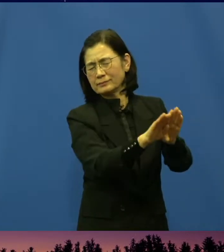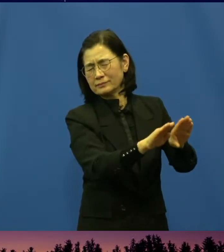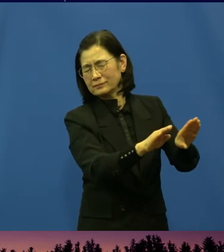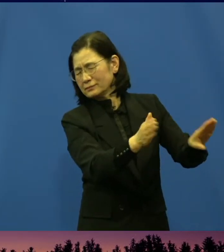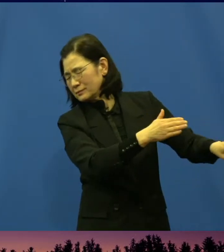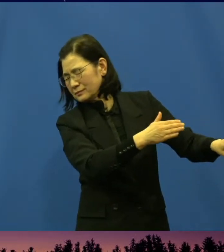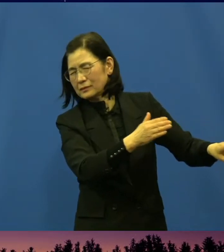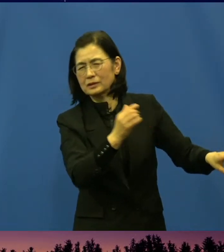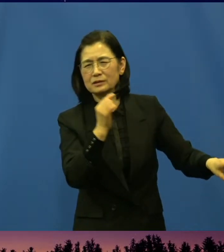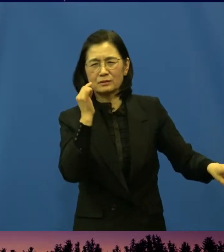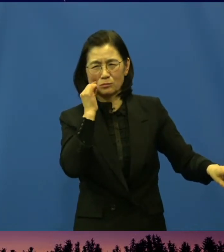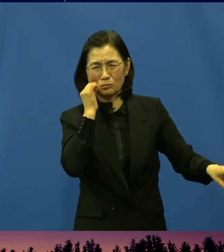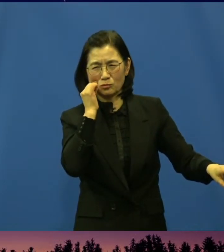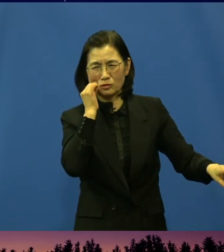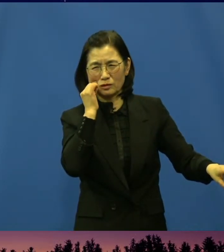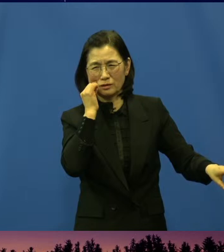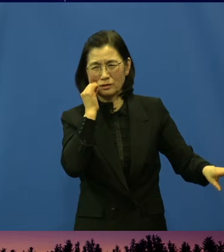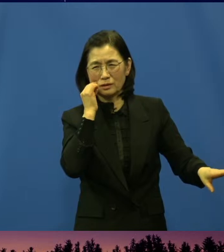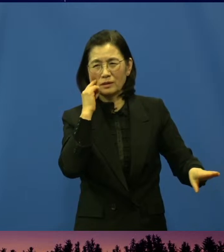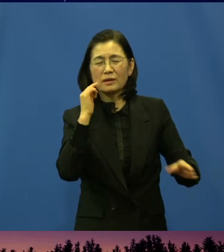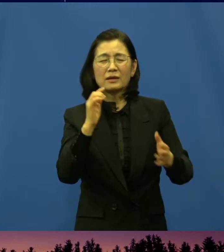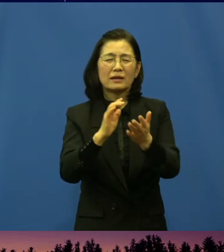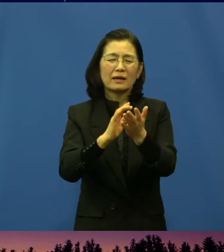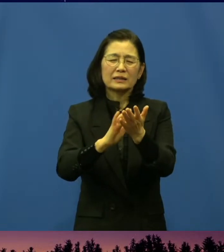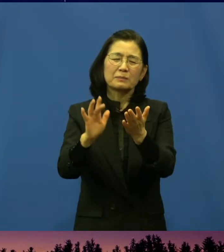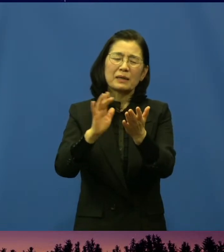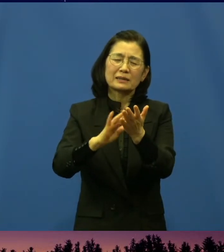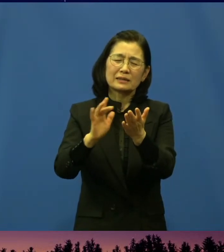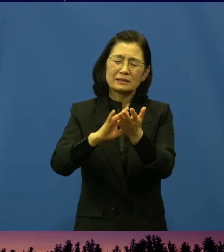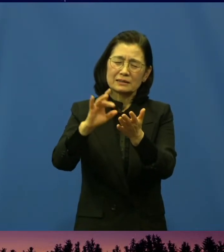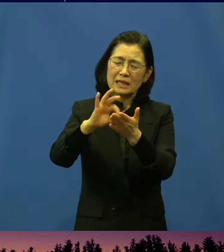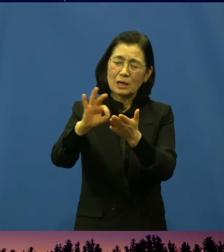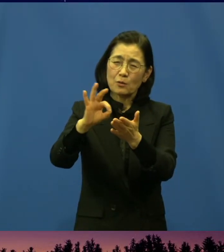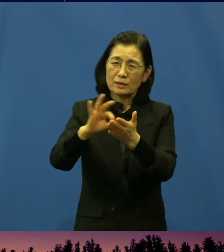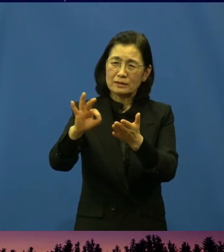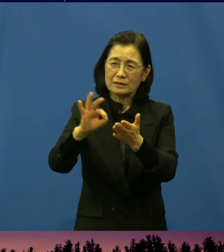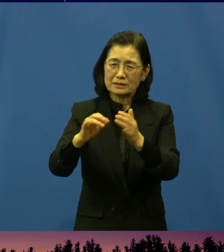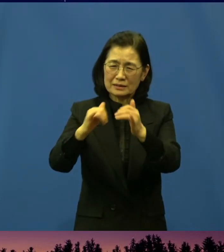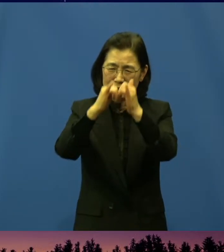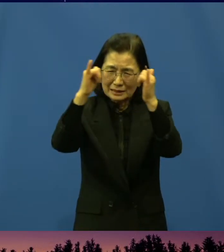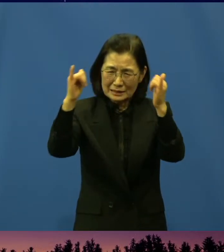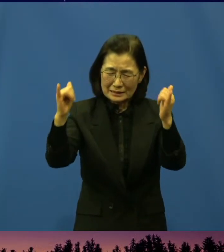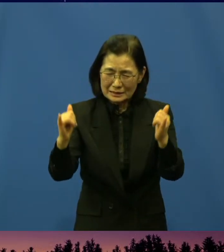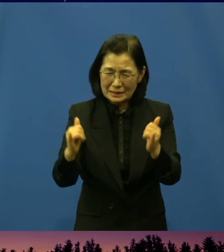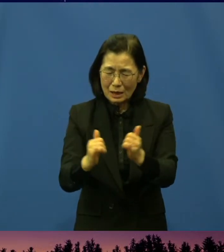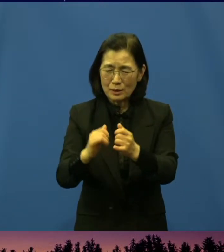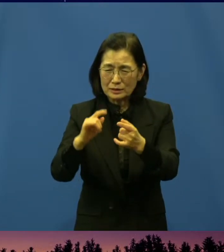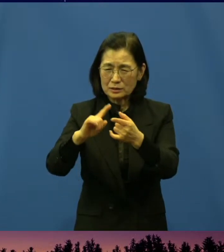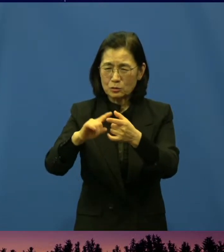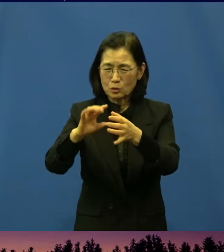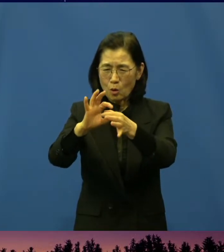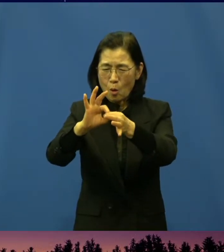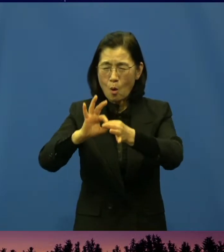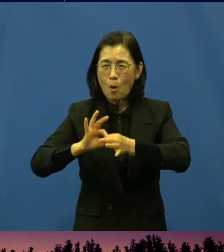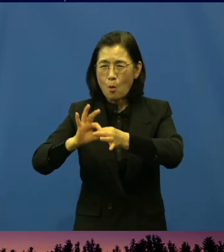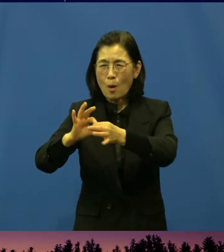사회잖아요. 그게 사회, 관계를 맺는 거잖아요. 크리스마스라고 또 막 이렇게 오는데 내가 반응을 또 해줘야 되죠.